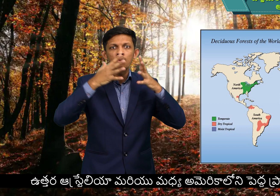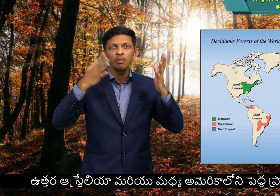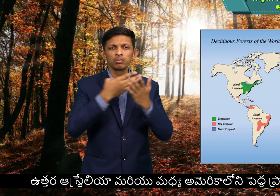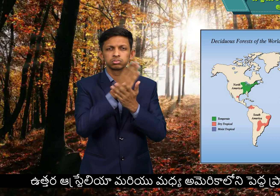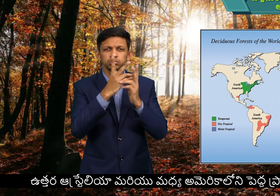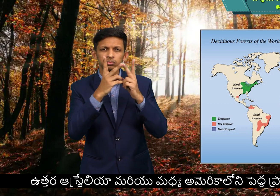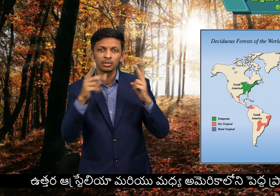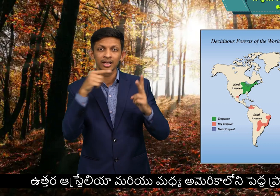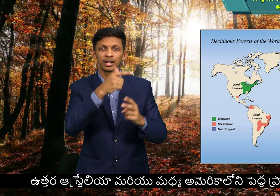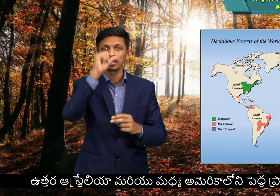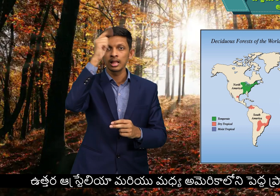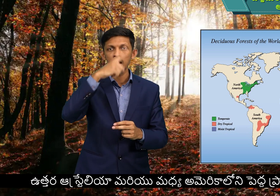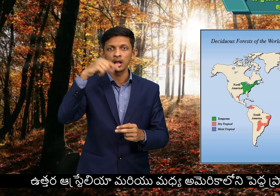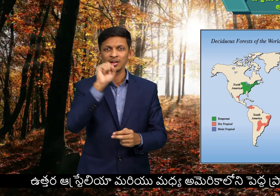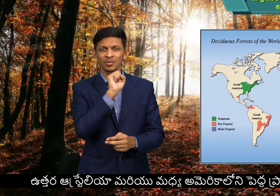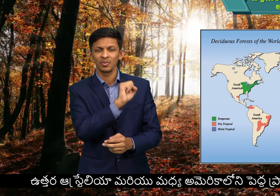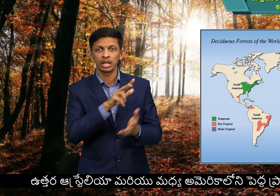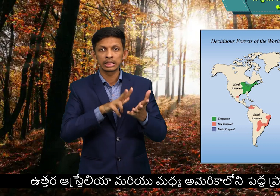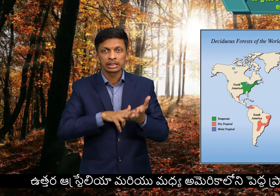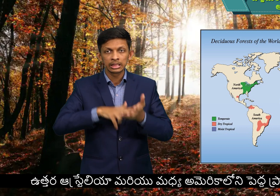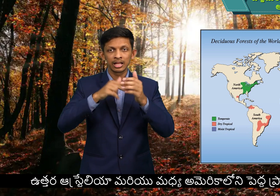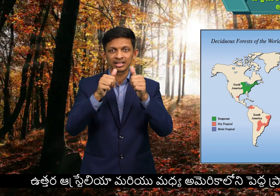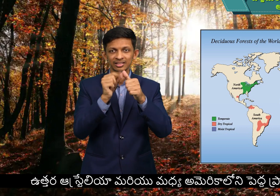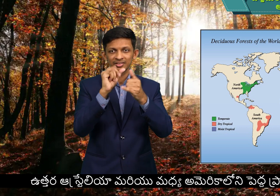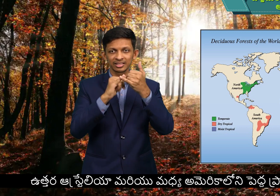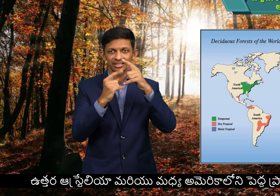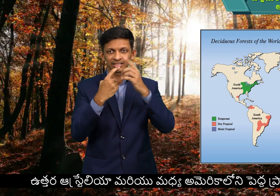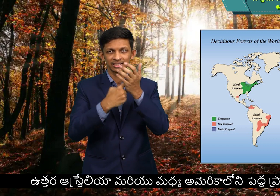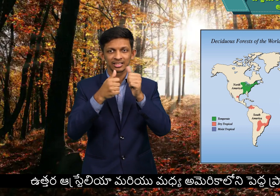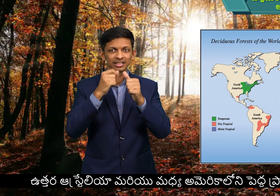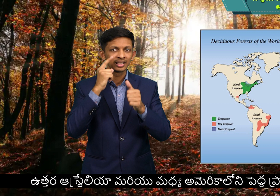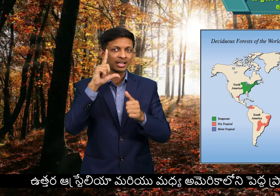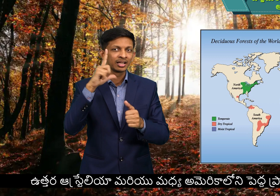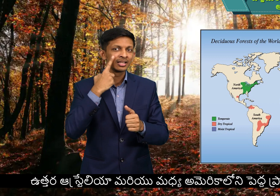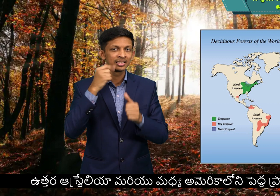ఆస్ట్రేలియా మరియు మధ్య అమెరికాలోని పెద్ద ప్రాంతాలలో కనిపిస్తాయి.